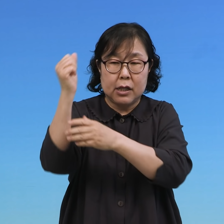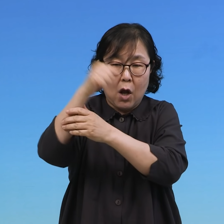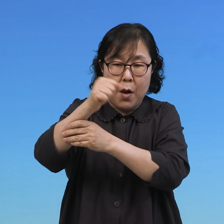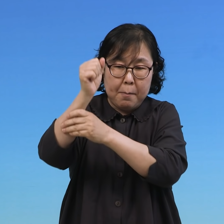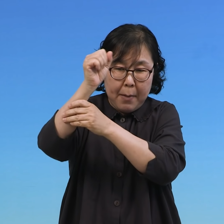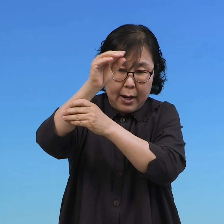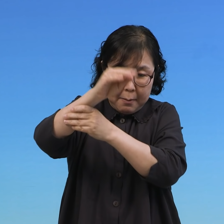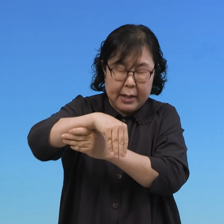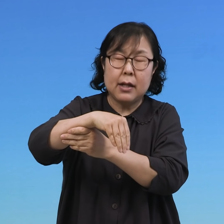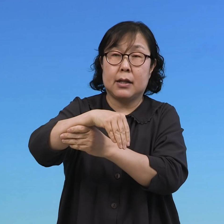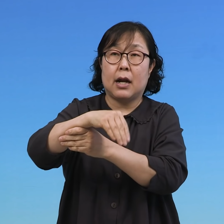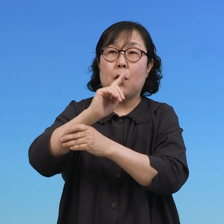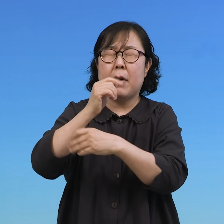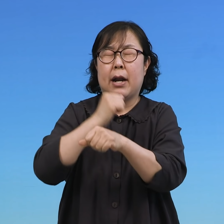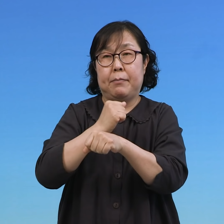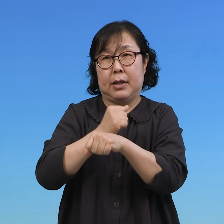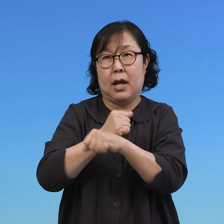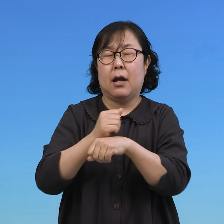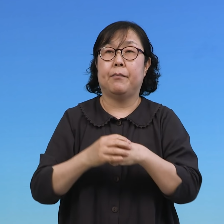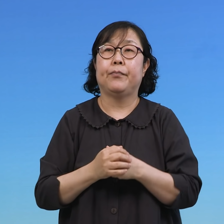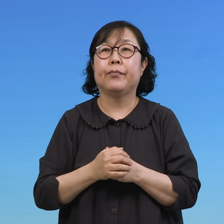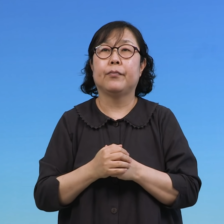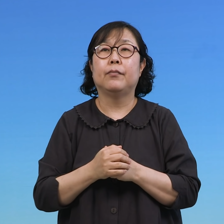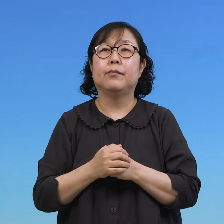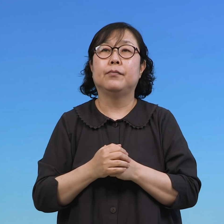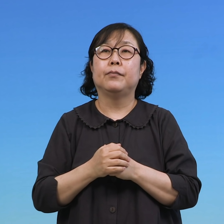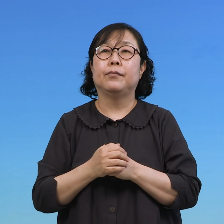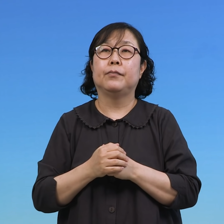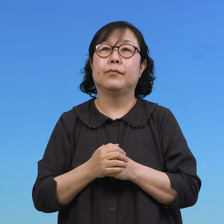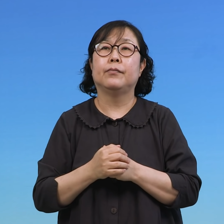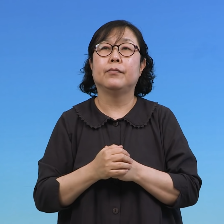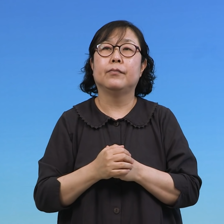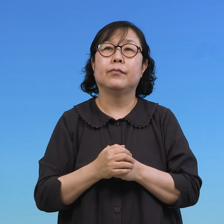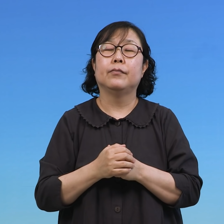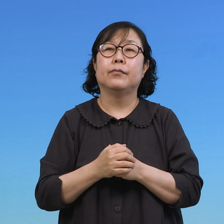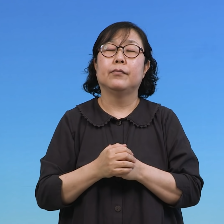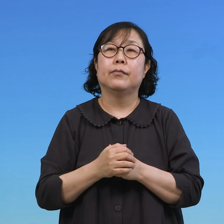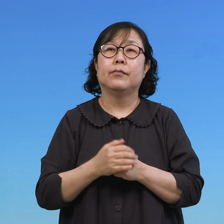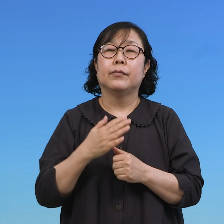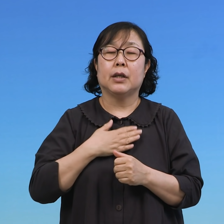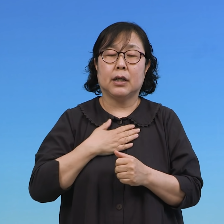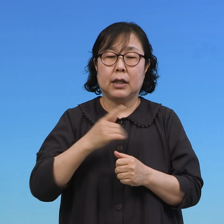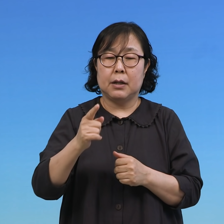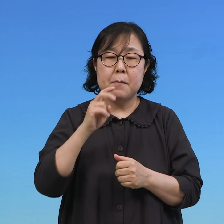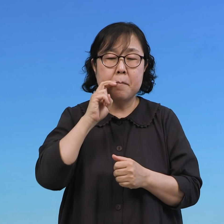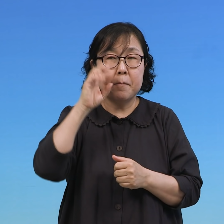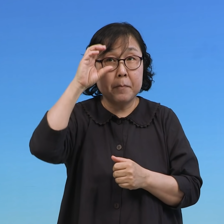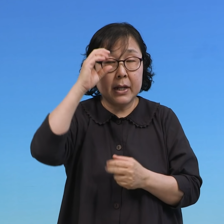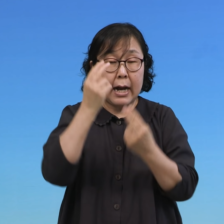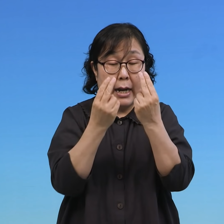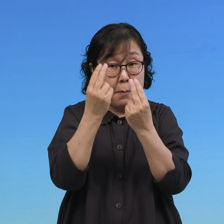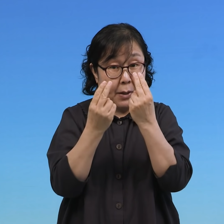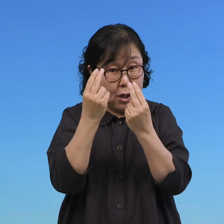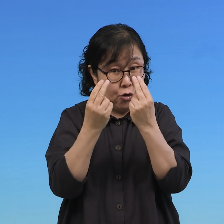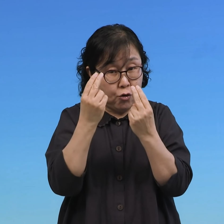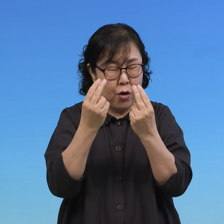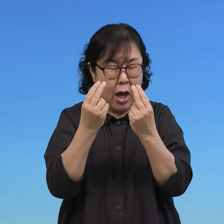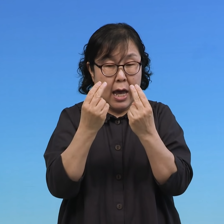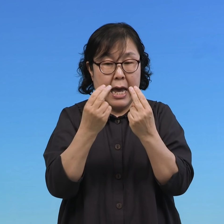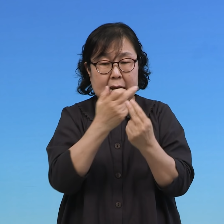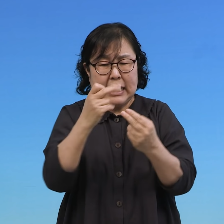아닙니까? 이걸 뭐 여러 갈래로 의미를 부여할 수 있지만 저는 가장 큰 의미 부여는